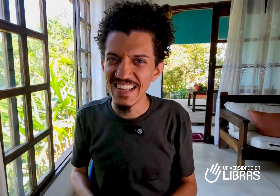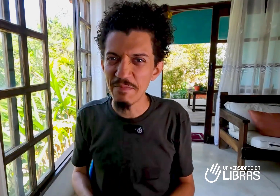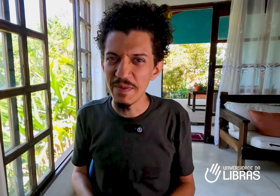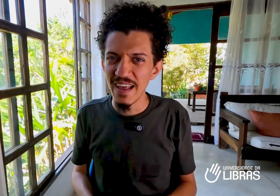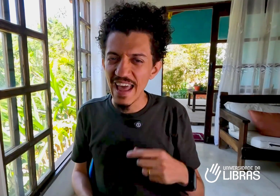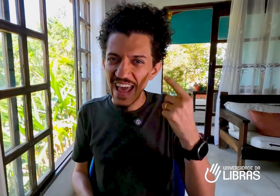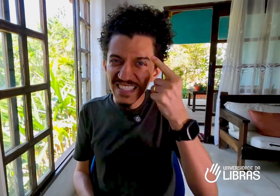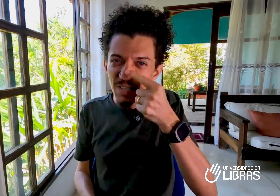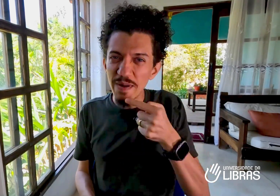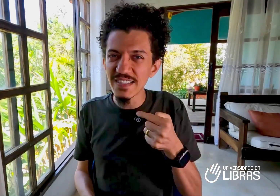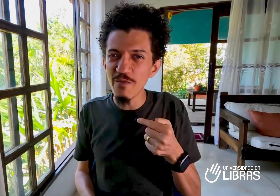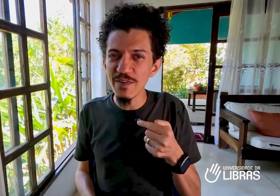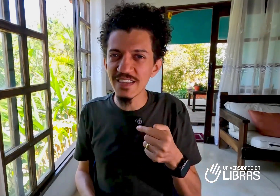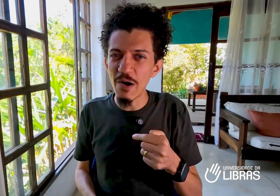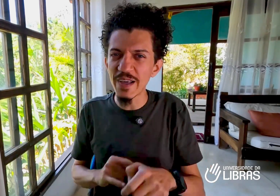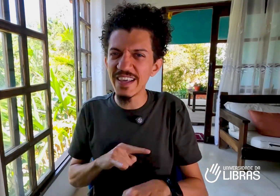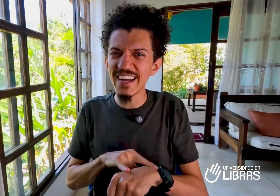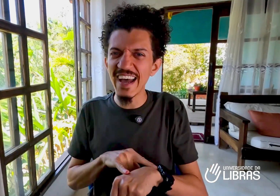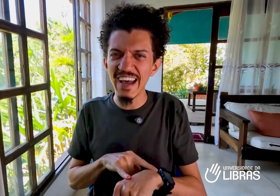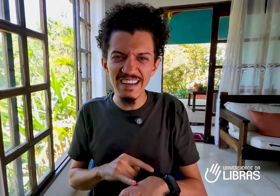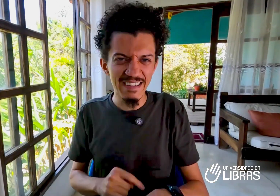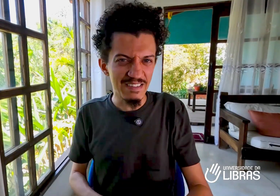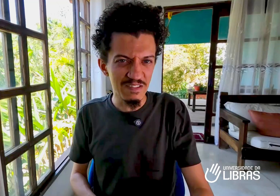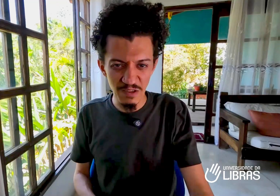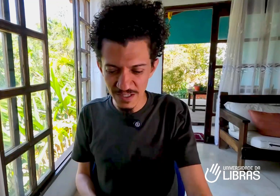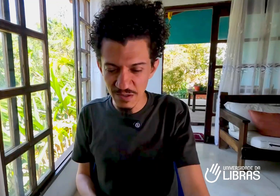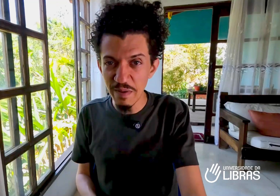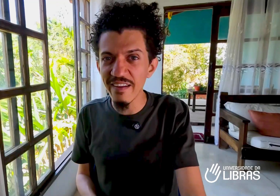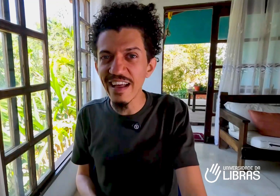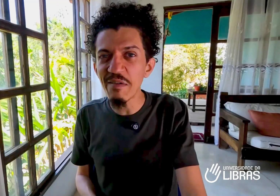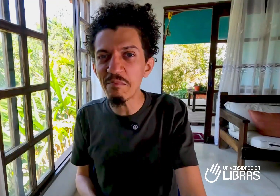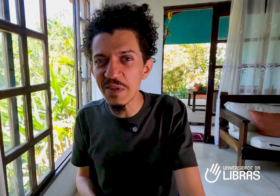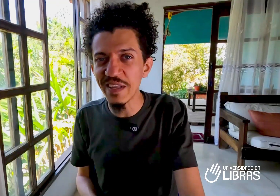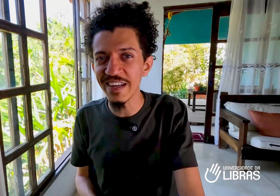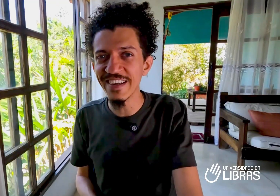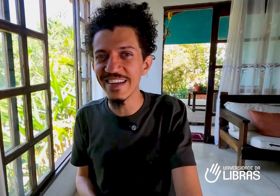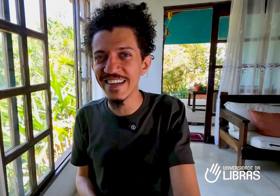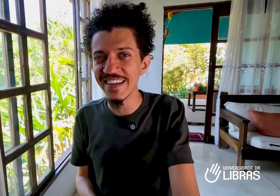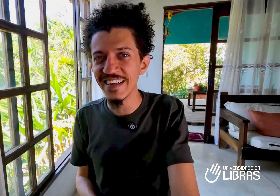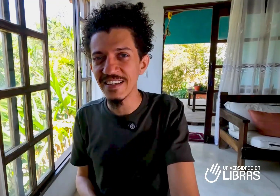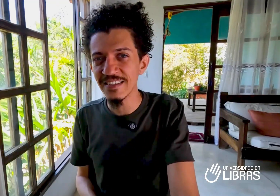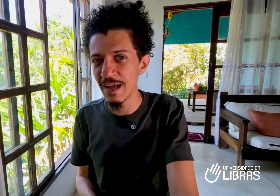sabe? Essa expressão facial aqui já é, nossa, o banheiro estava podre, sabe?